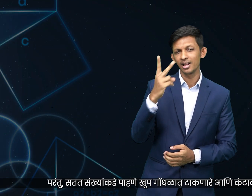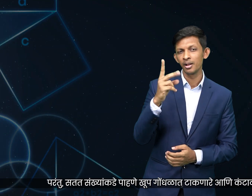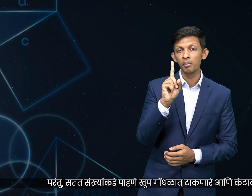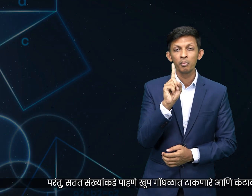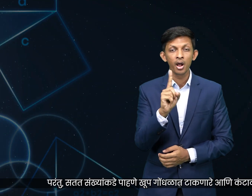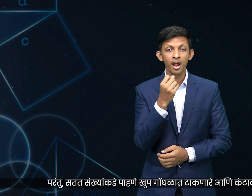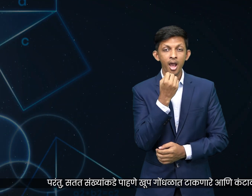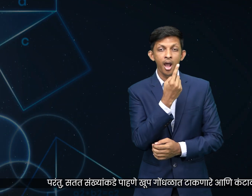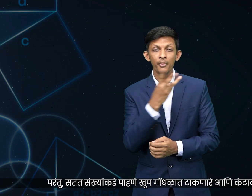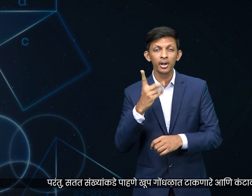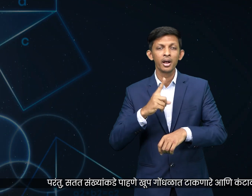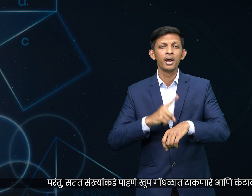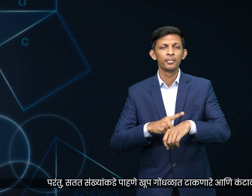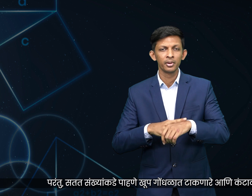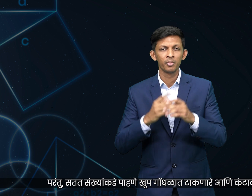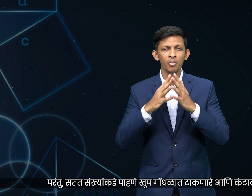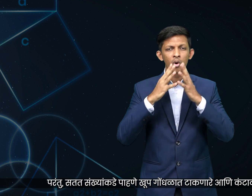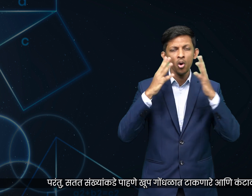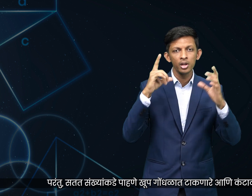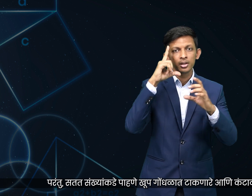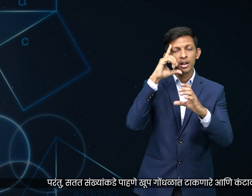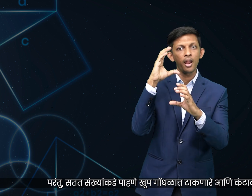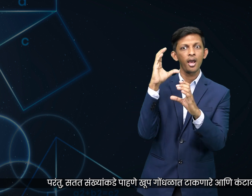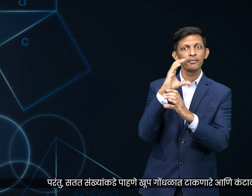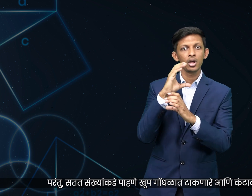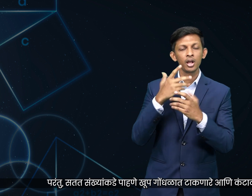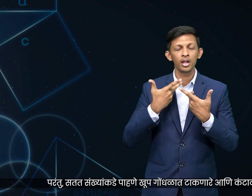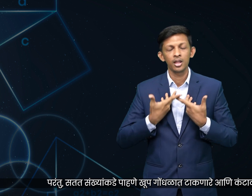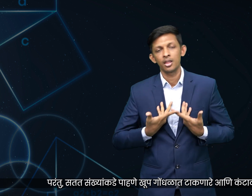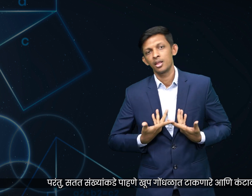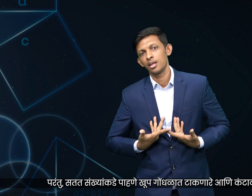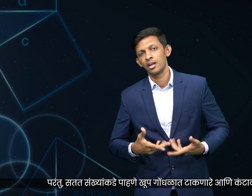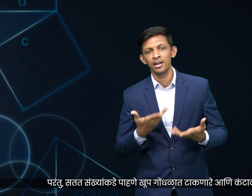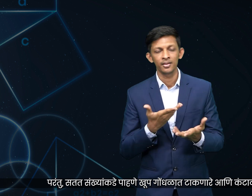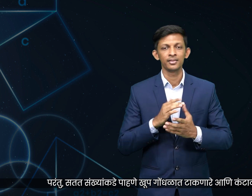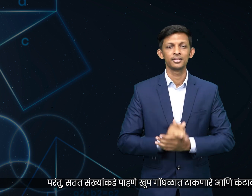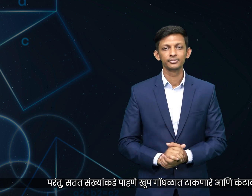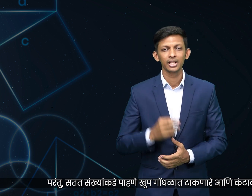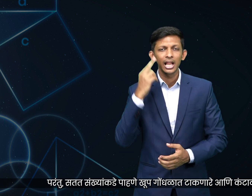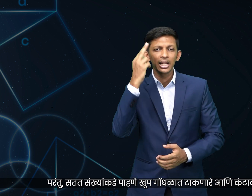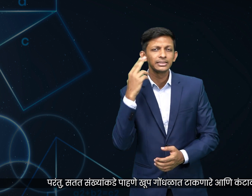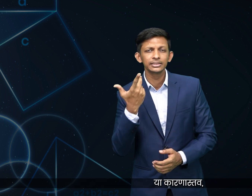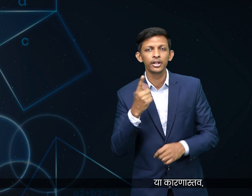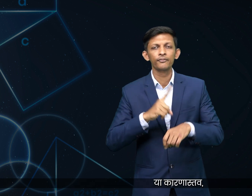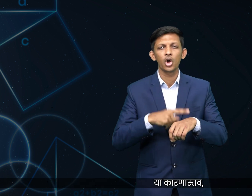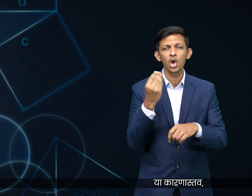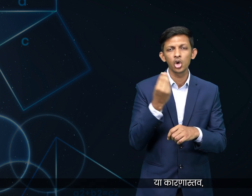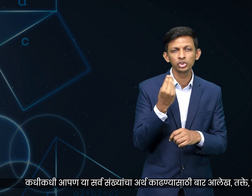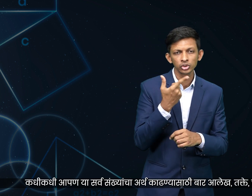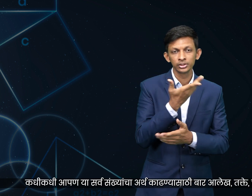परंतु सतत संख्यांकडे पाहणे खूप गोंधळात टाकणारे आणि कंटाळवाणे होऊ शकते. या कारणास्तव कधी कधी